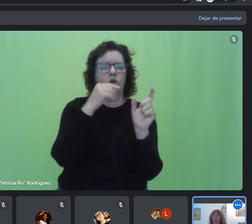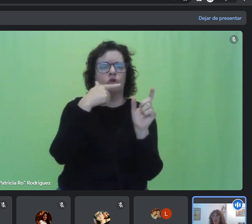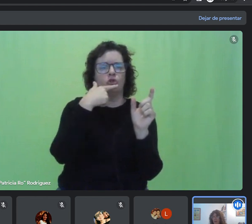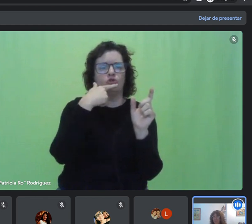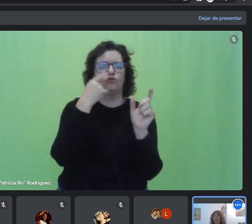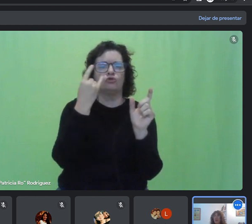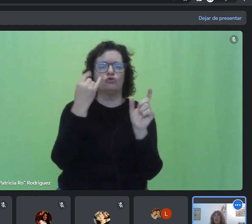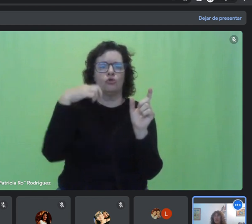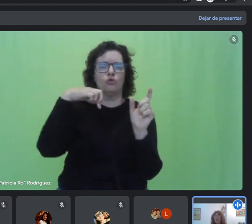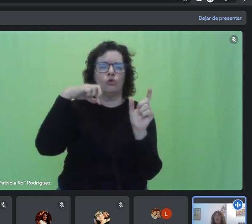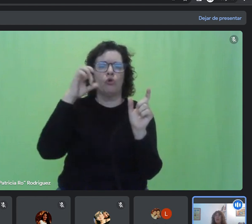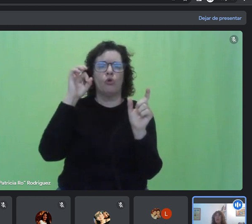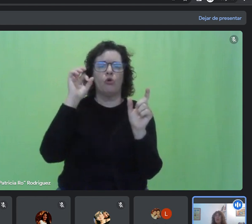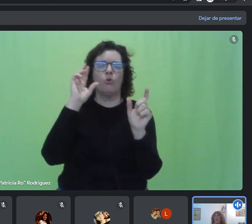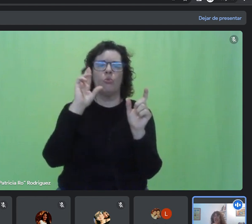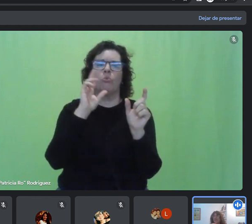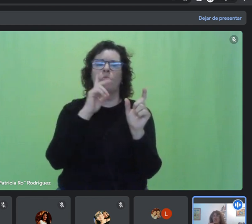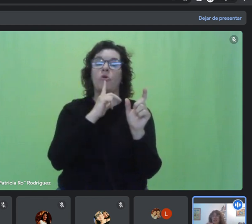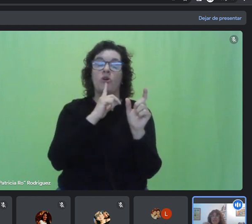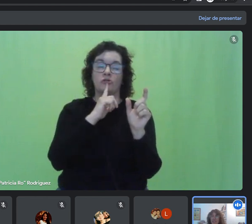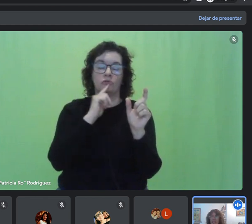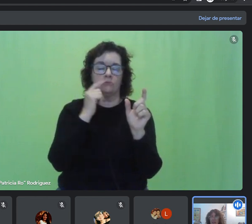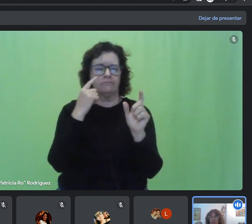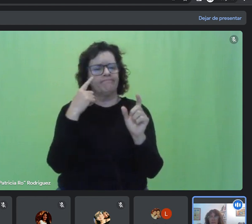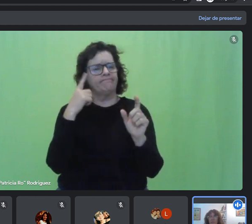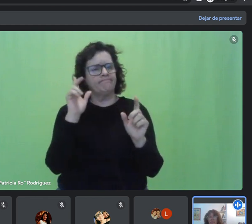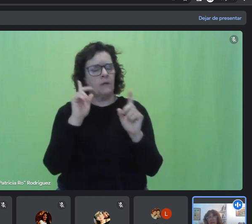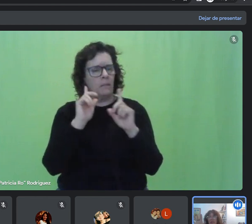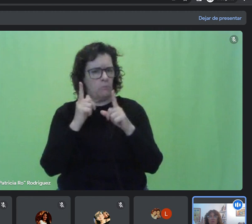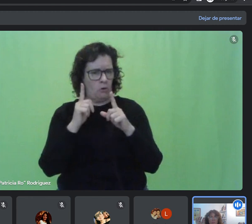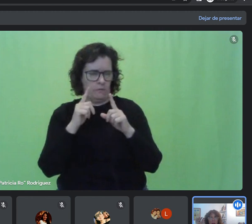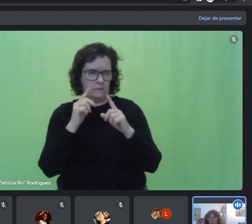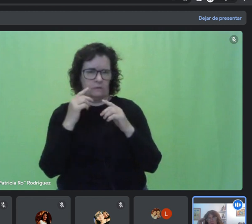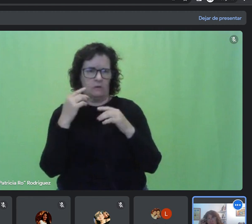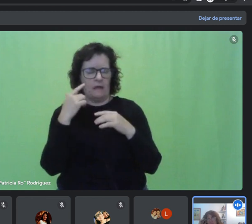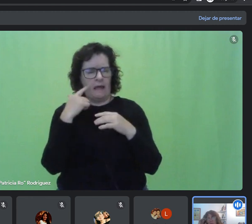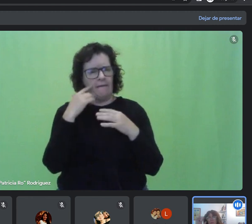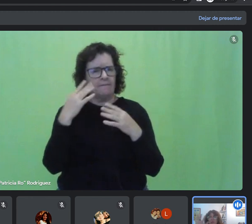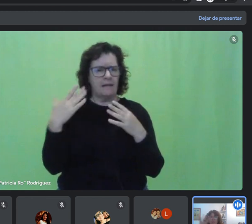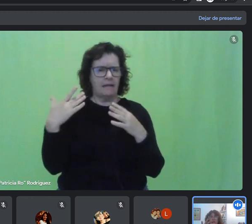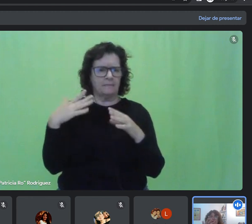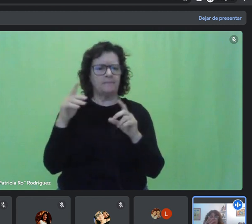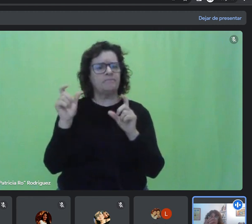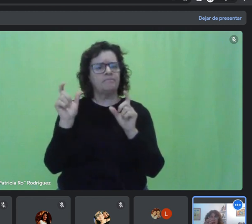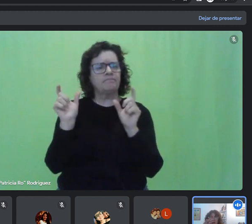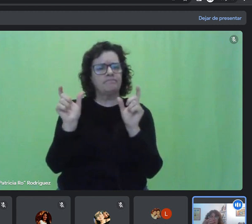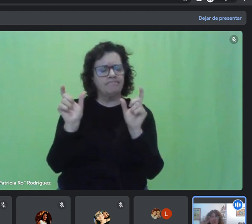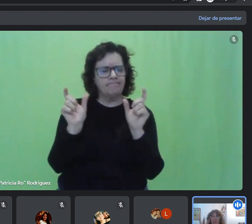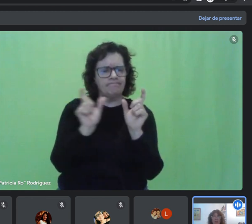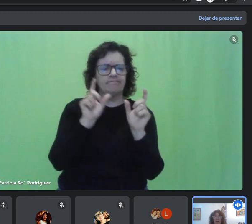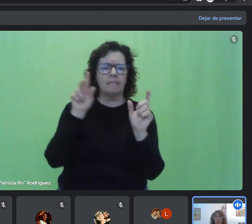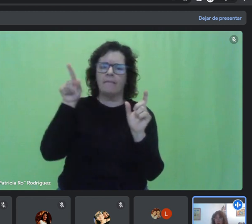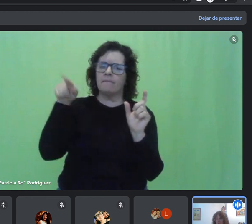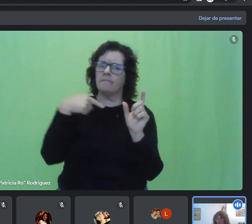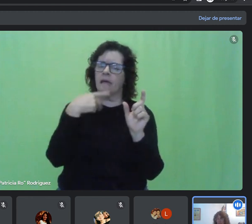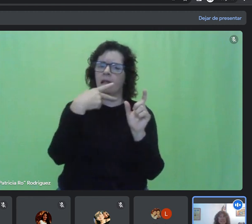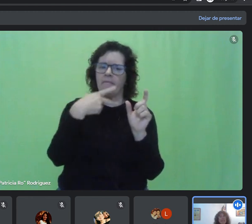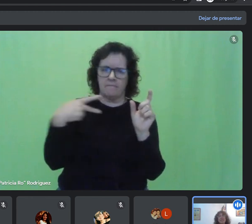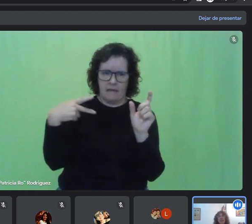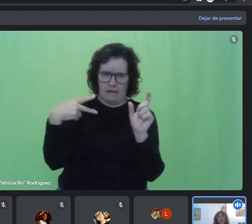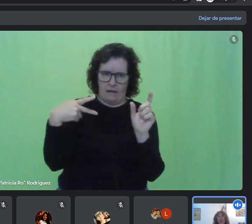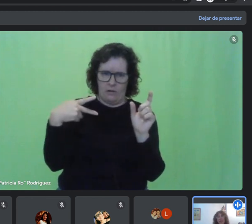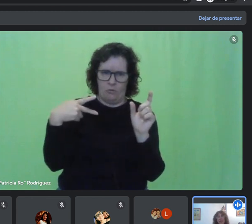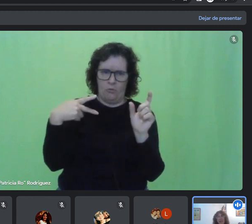A ver, en el caso de steering, viene de un verbo, ¿sí? Vamos a suponer que lo consideremos, pero tiene el